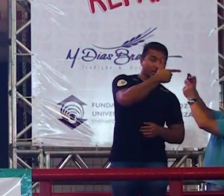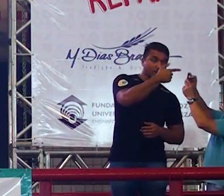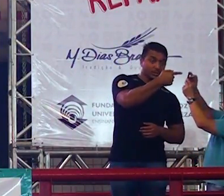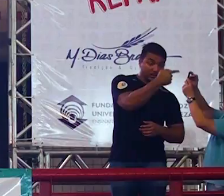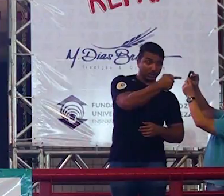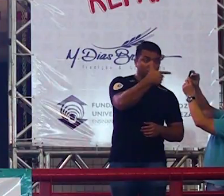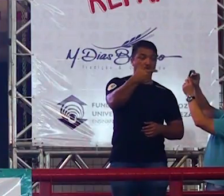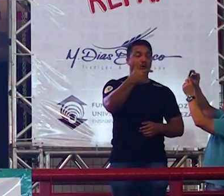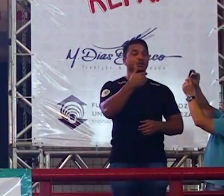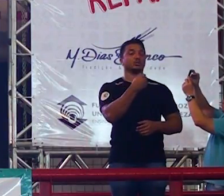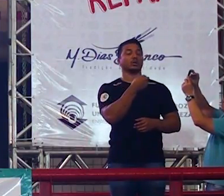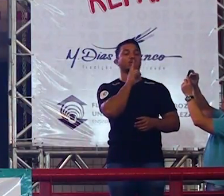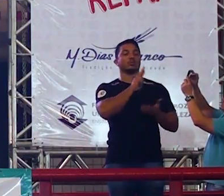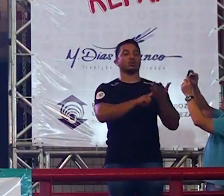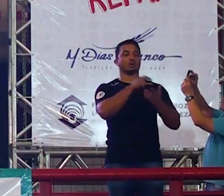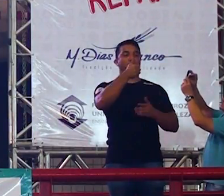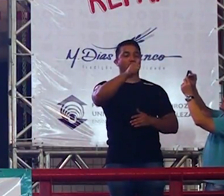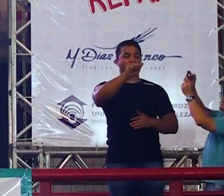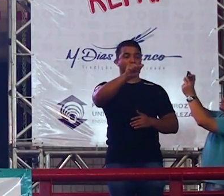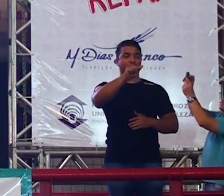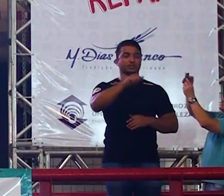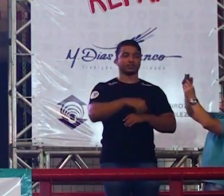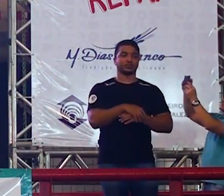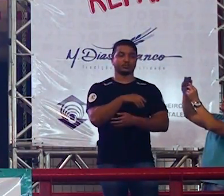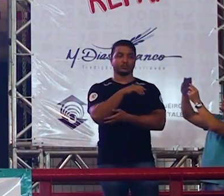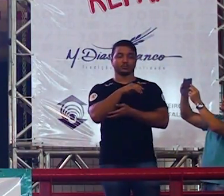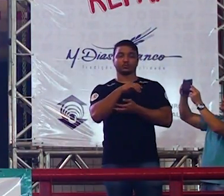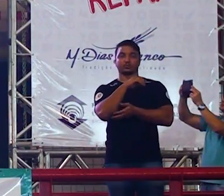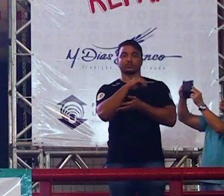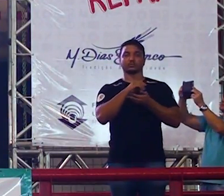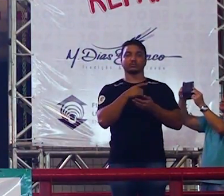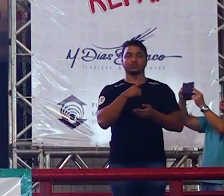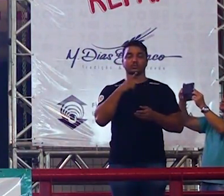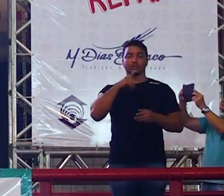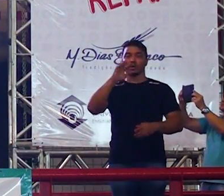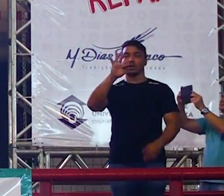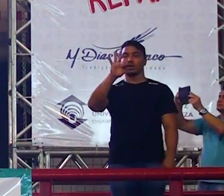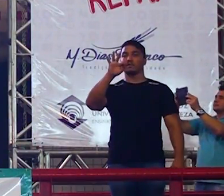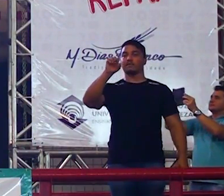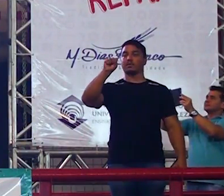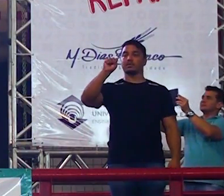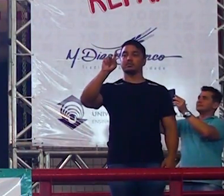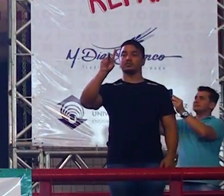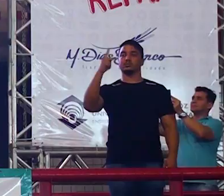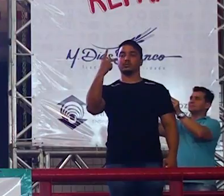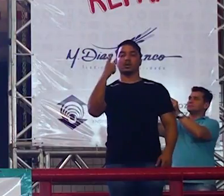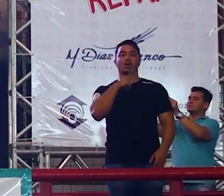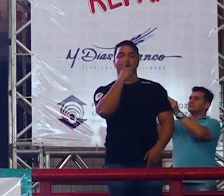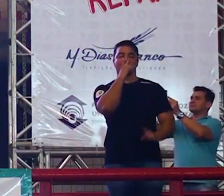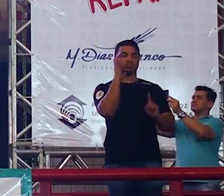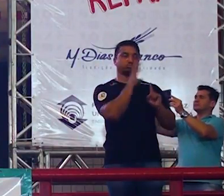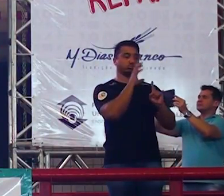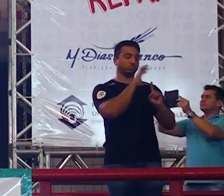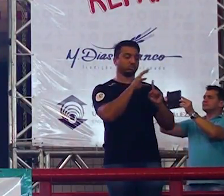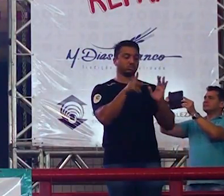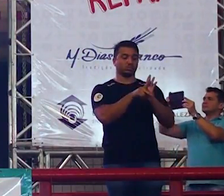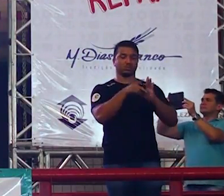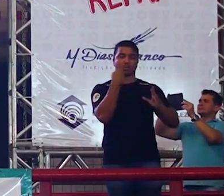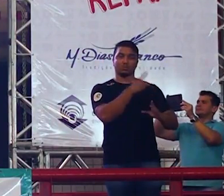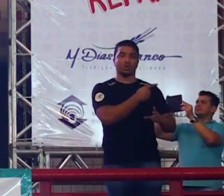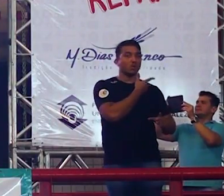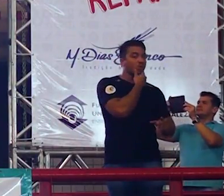sexuais, ok? Ou seja, você vai ter o FSH estimulando a